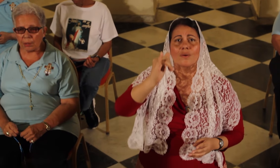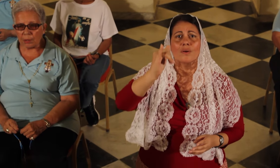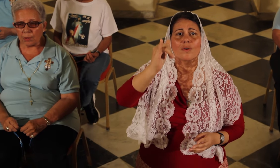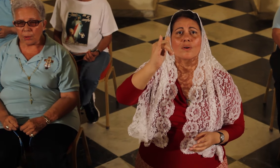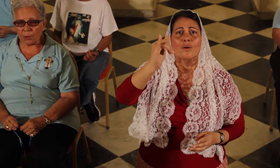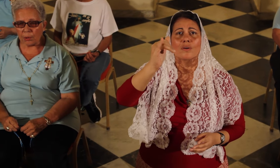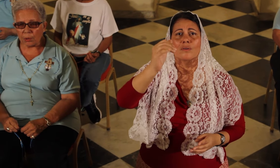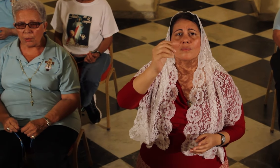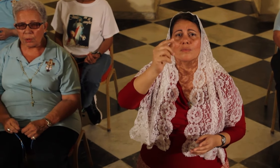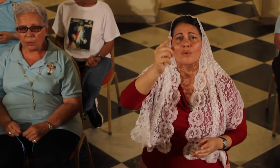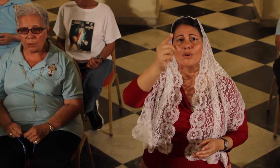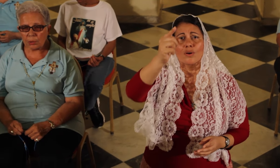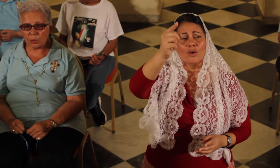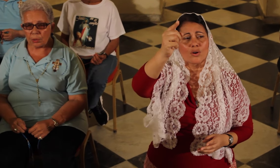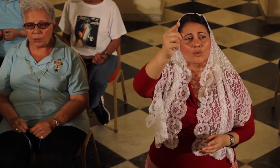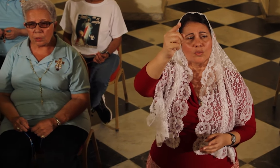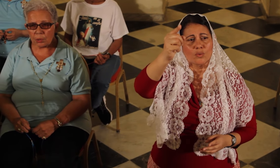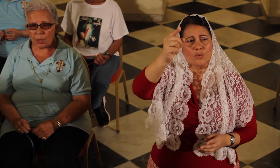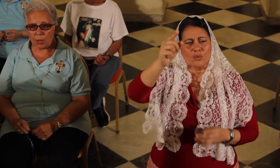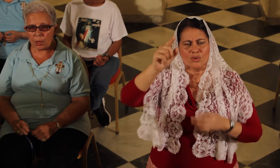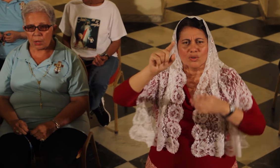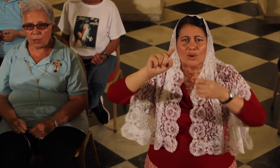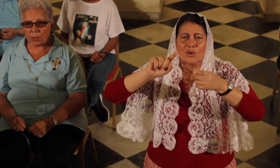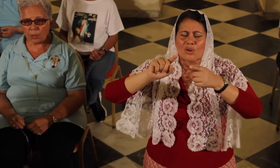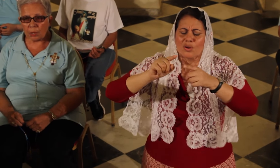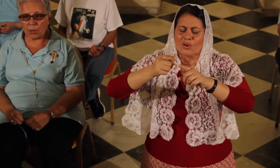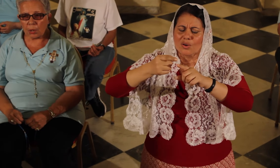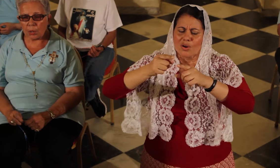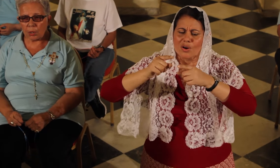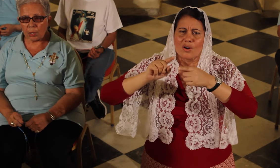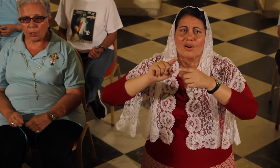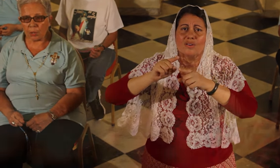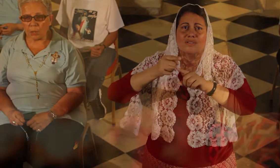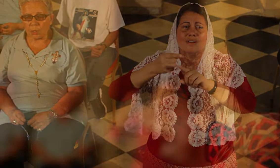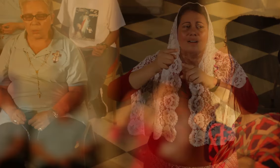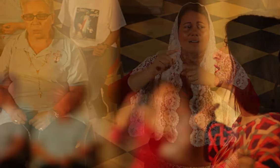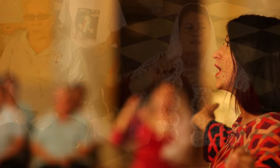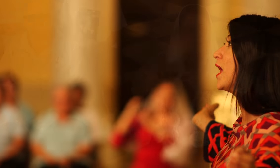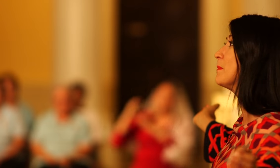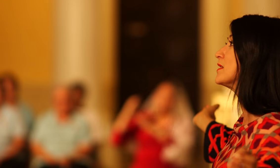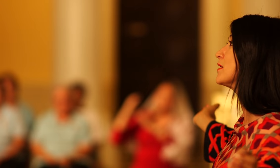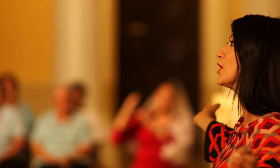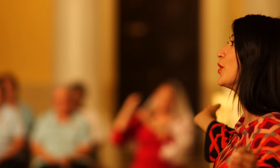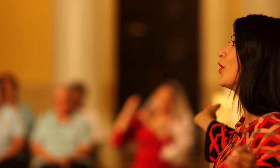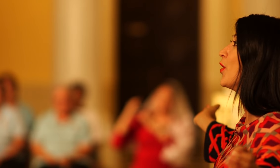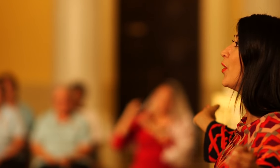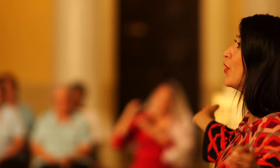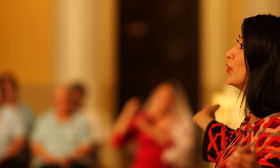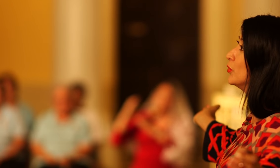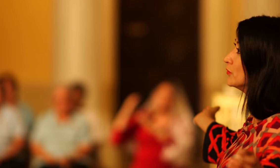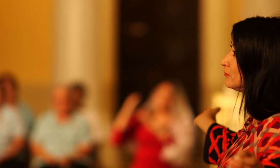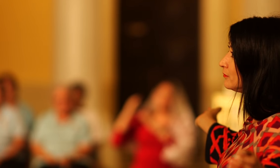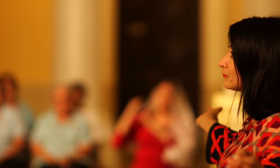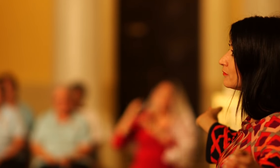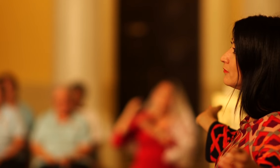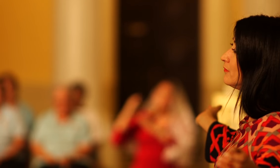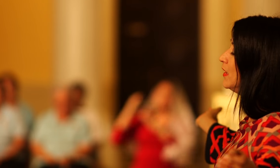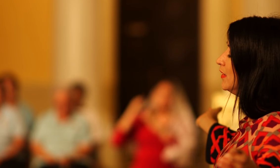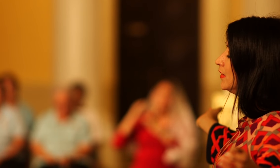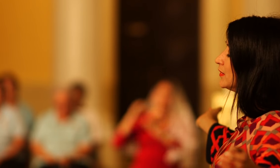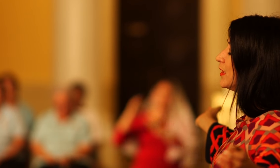Por su dolorosa pasión,